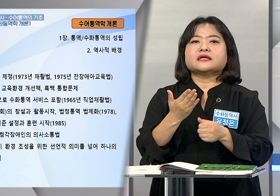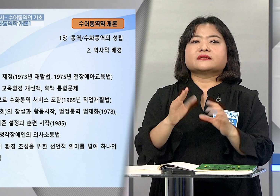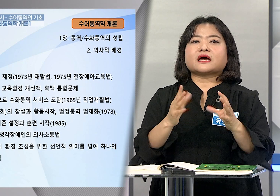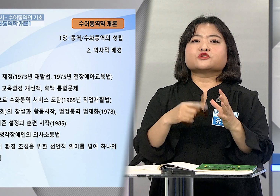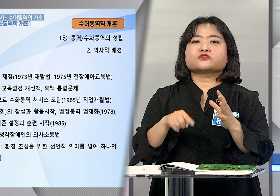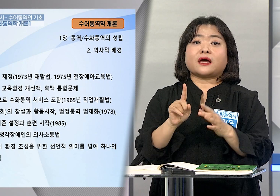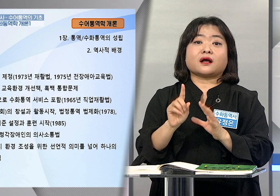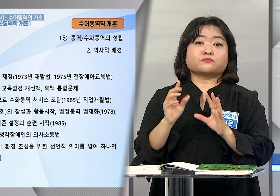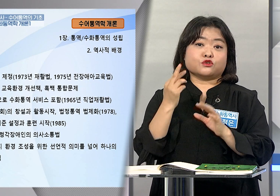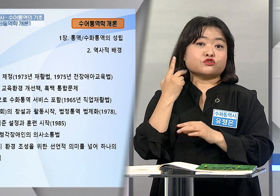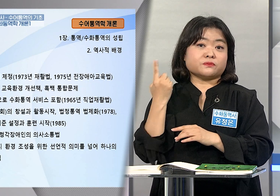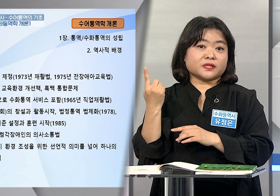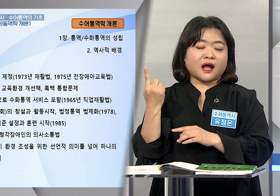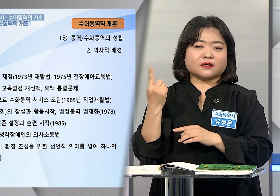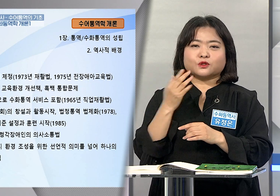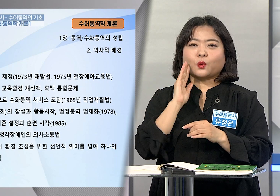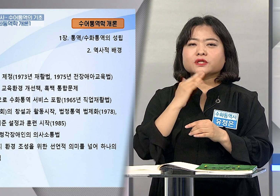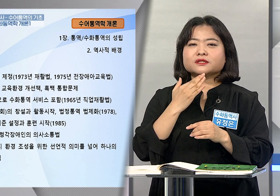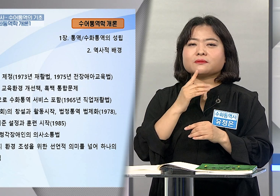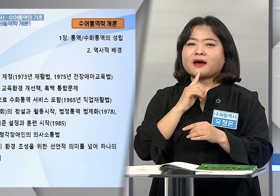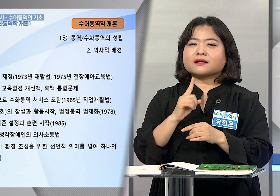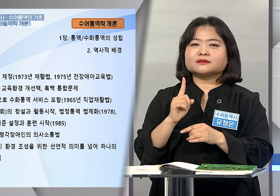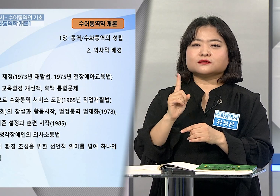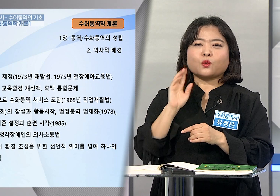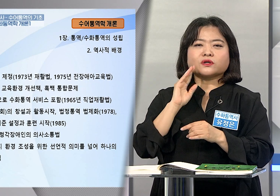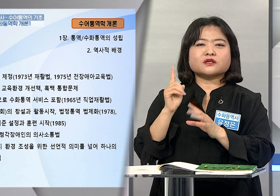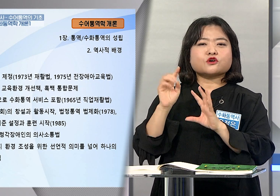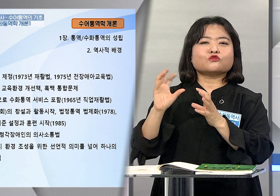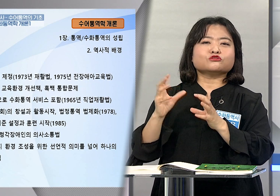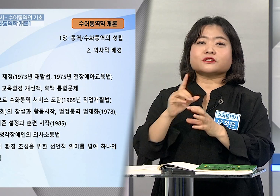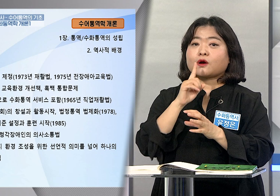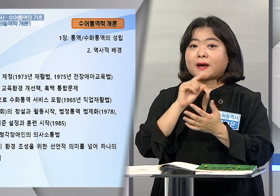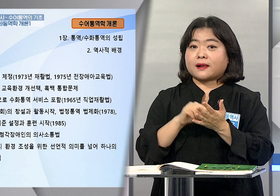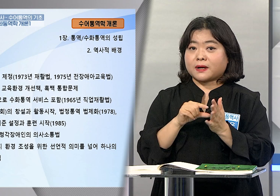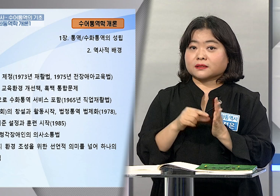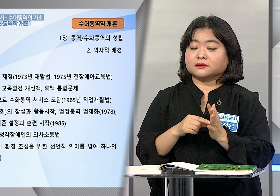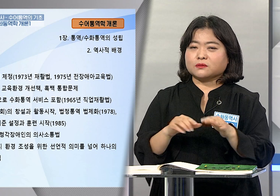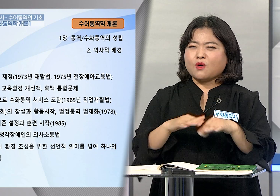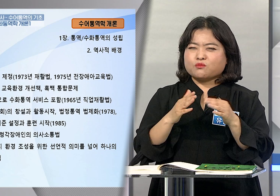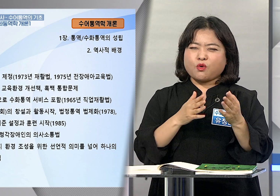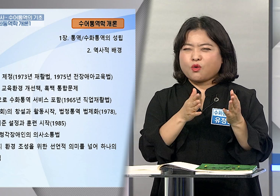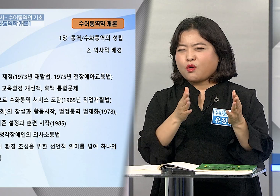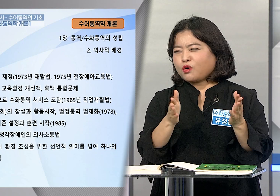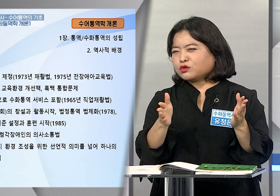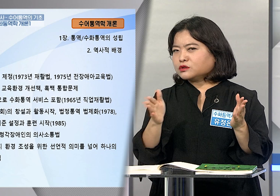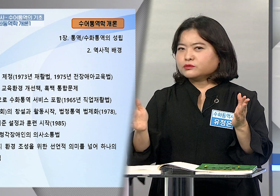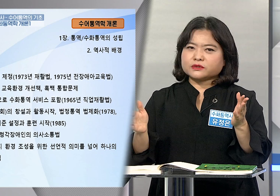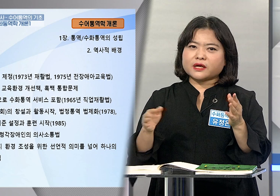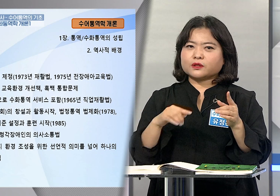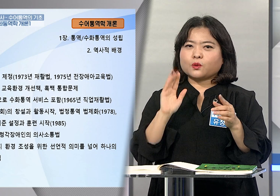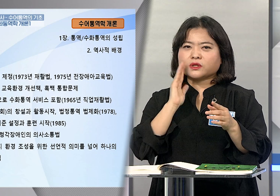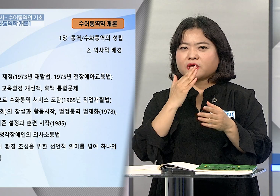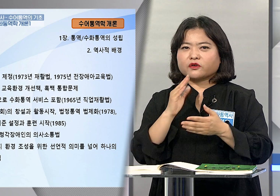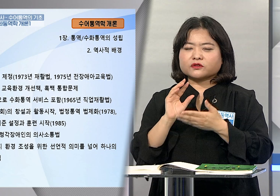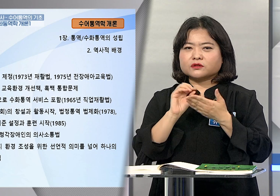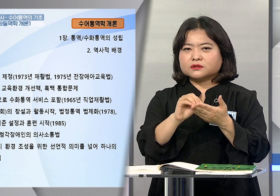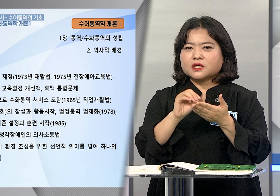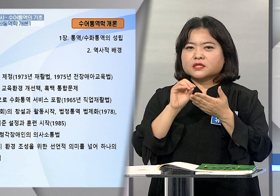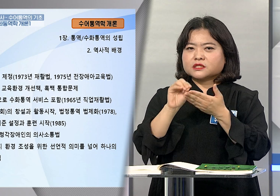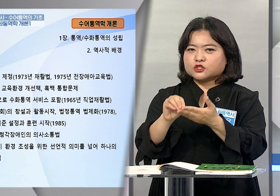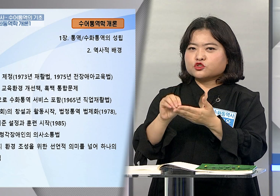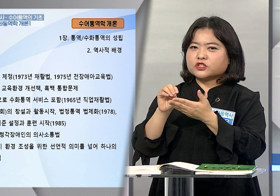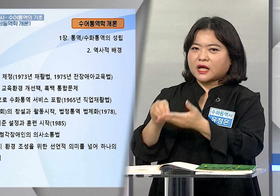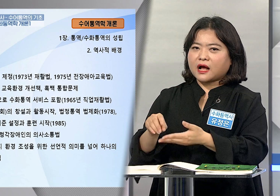있는 나라 중에 하나가 미국입니다. 농인들이 말하기는 농인의 천국이라고 말할 만큼 모든 분야의 농인의